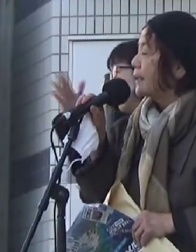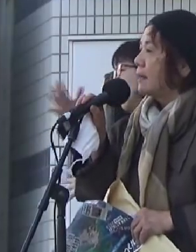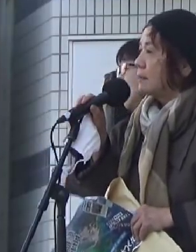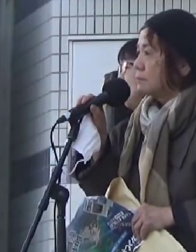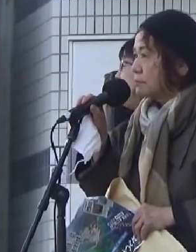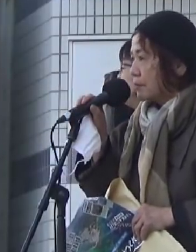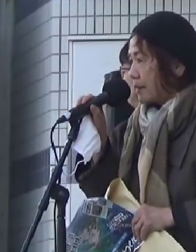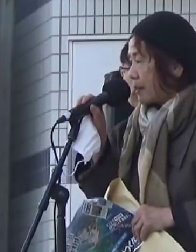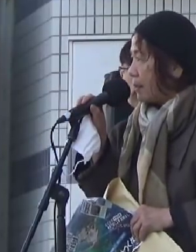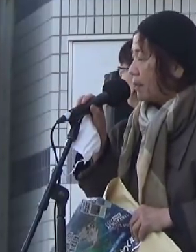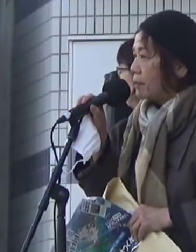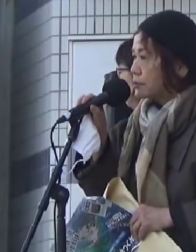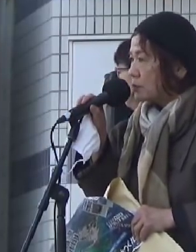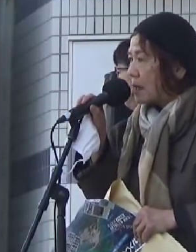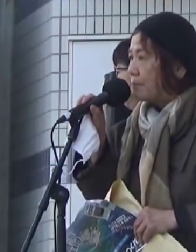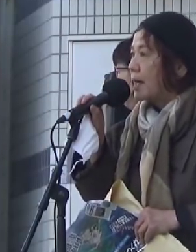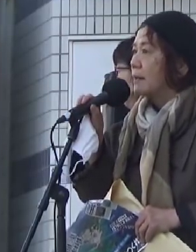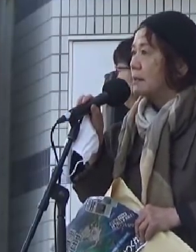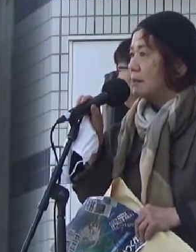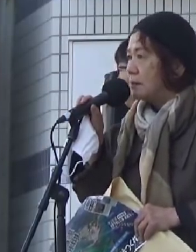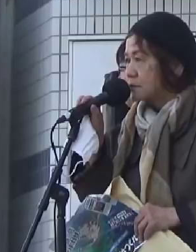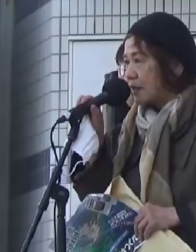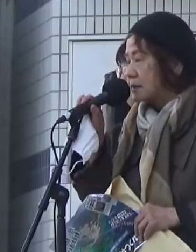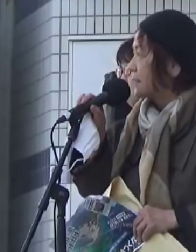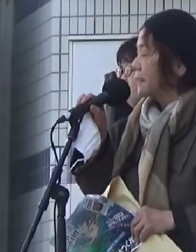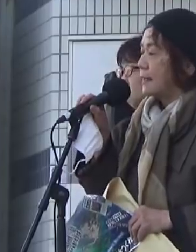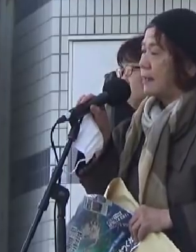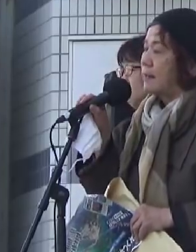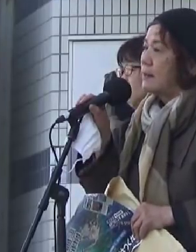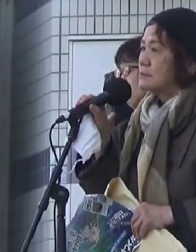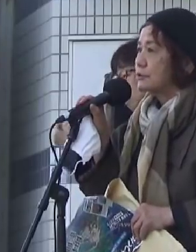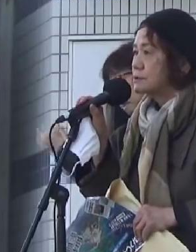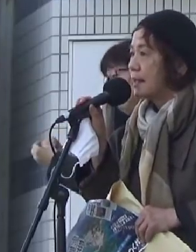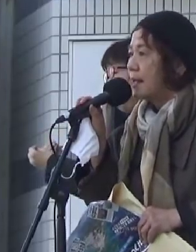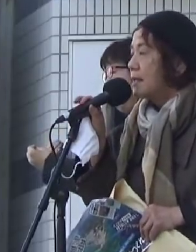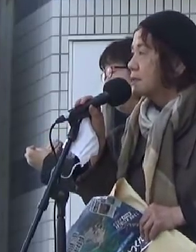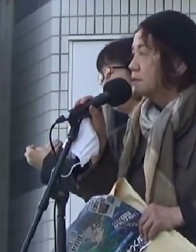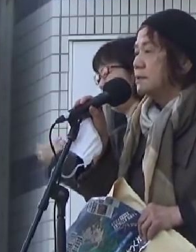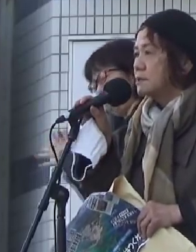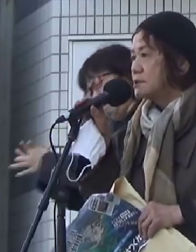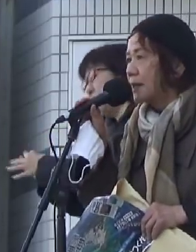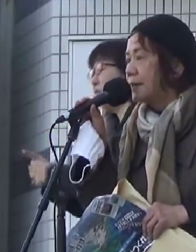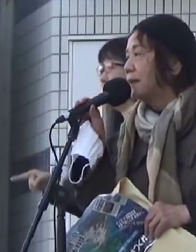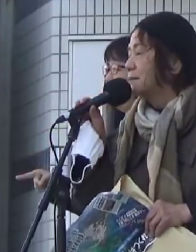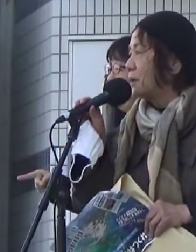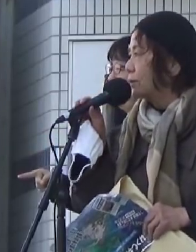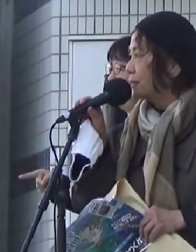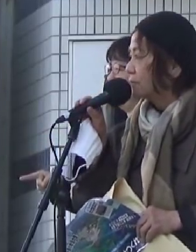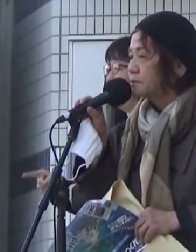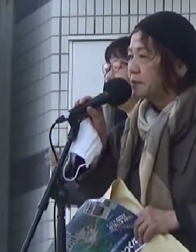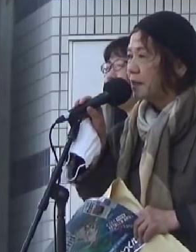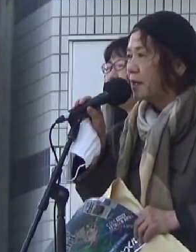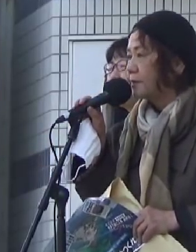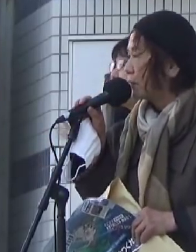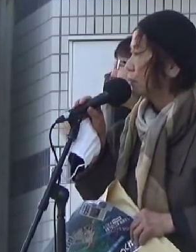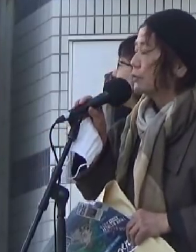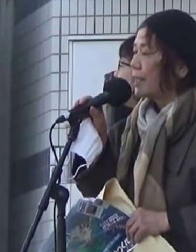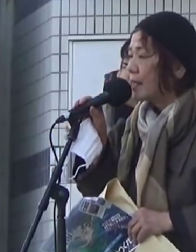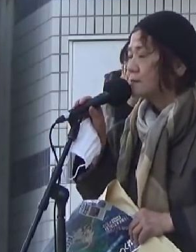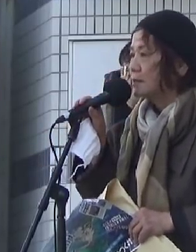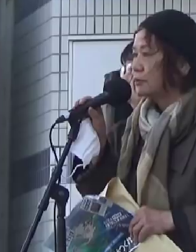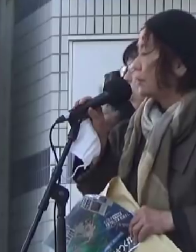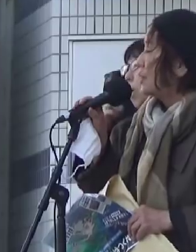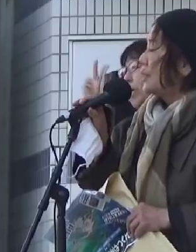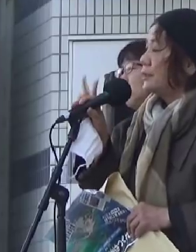年前そのまんま居座らされて、そして基地がなかったら沖縄食っていけないだろ